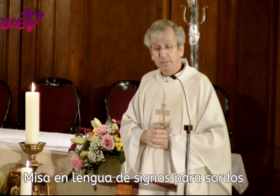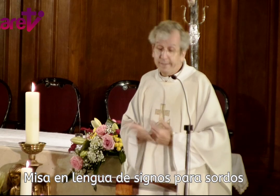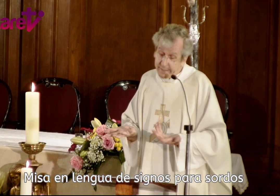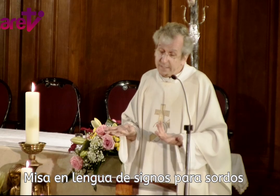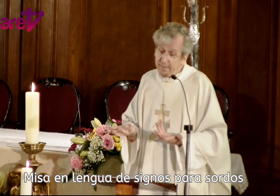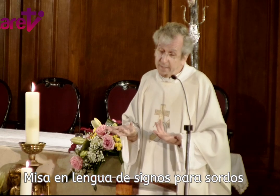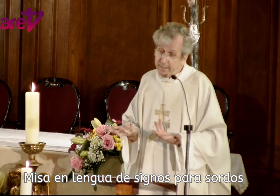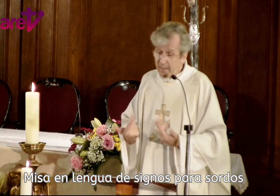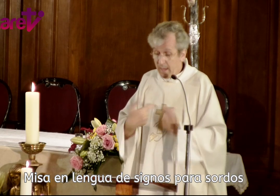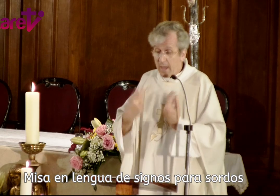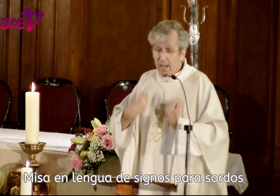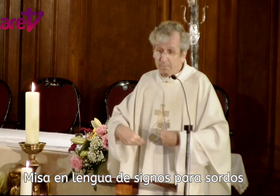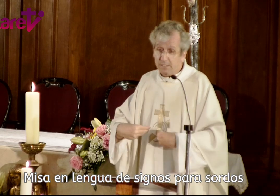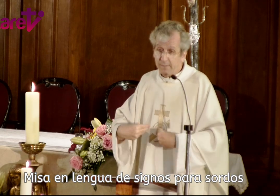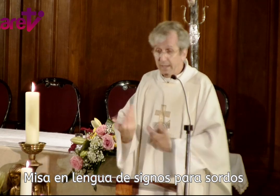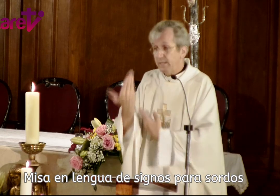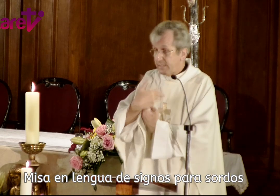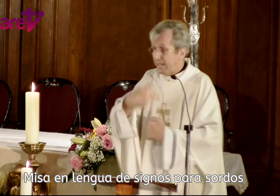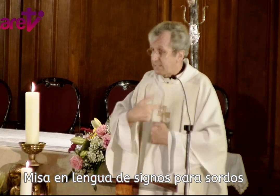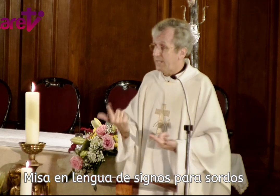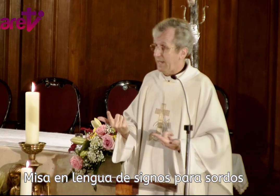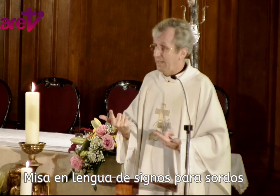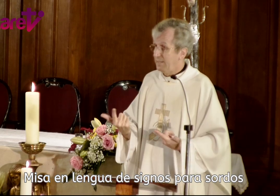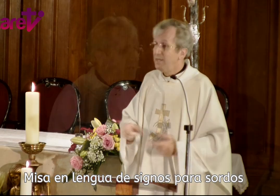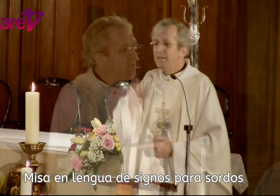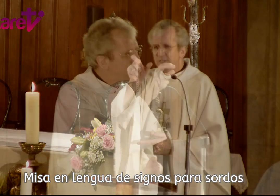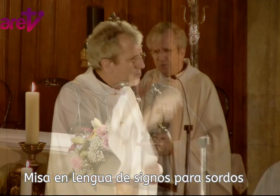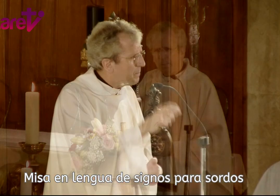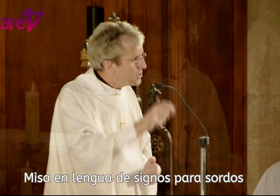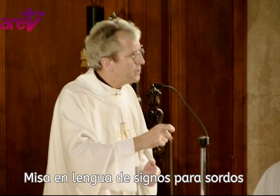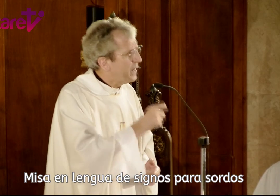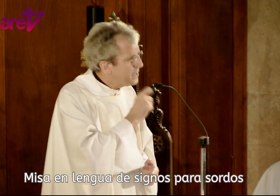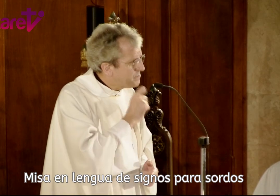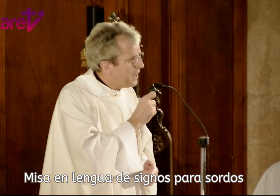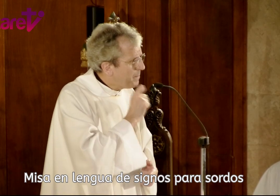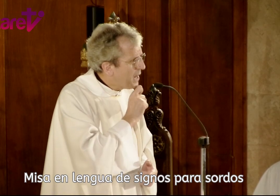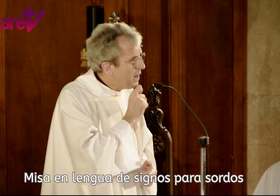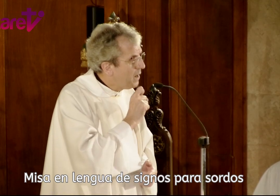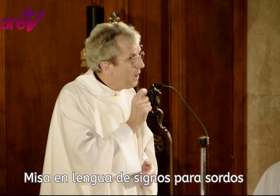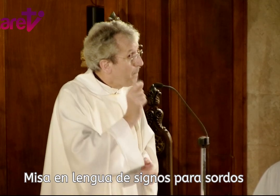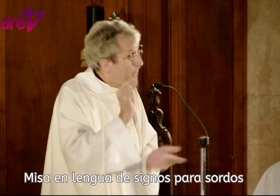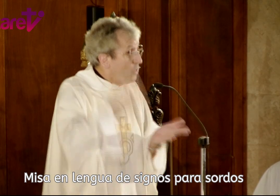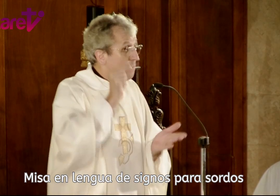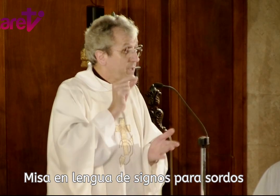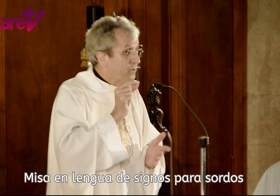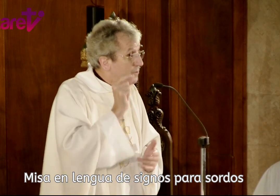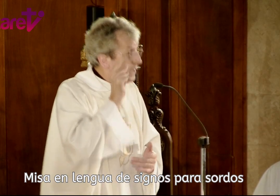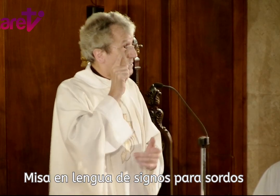Y tristemente, ella misma se castigará. Si una persona es mala, pero hay un momento en que se da